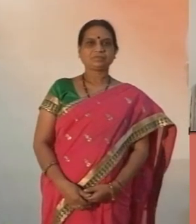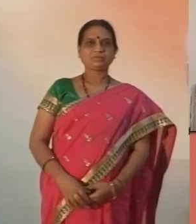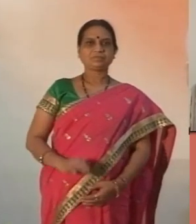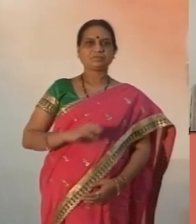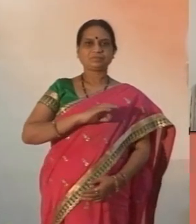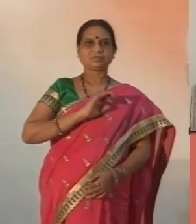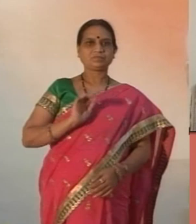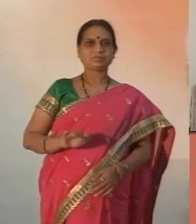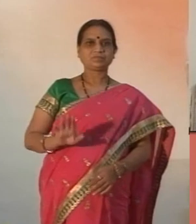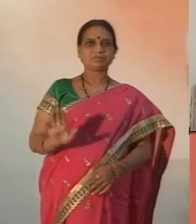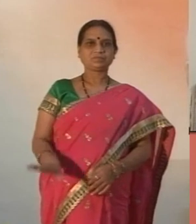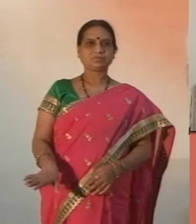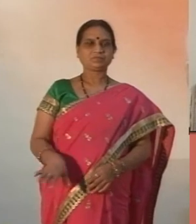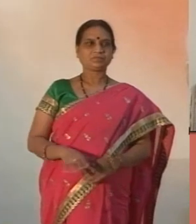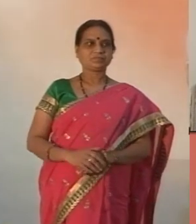जरूरी है।